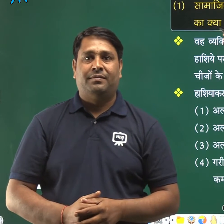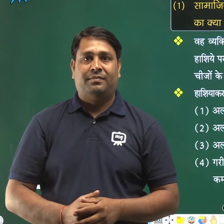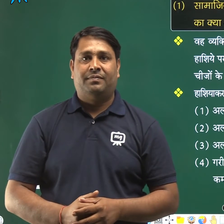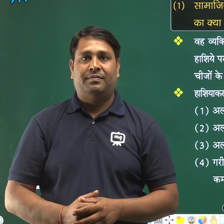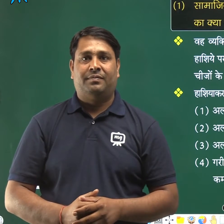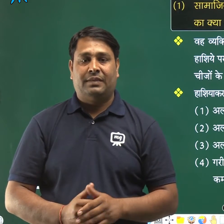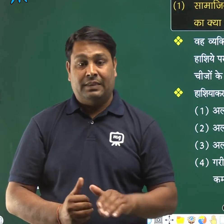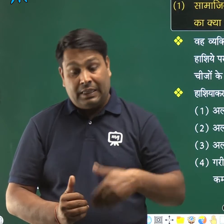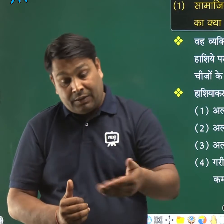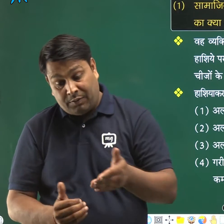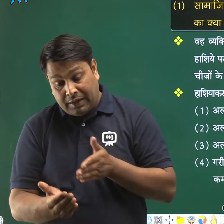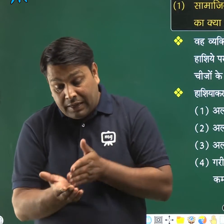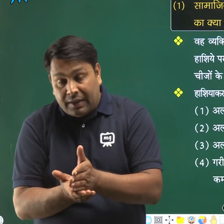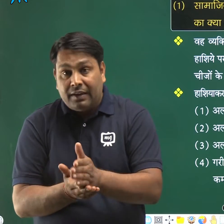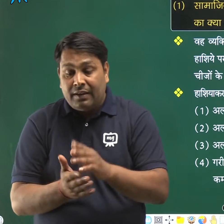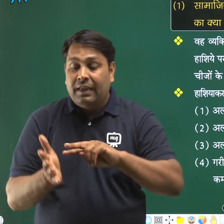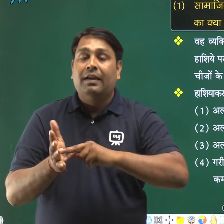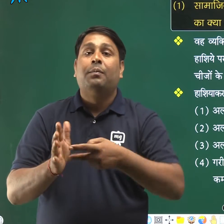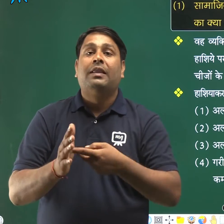होने का क्या मतलब होता है।